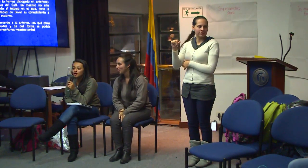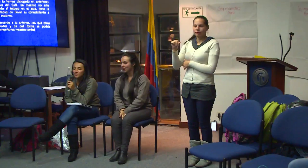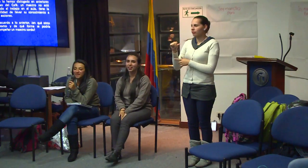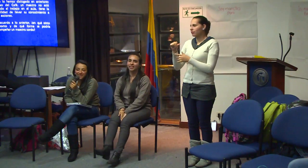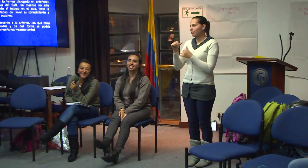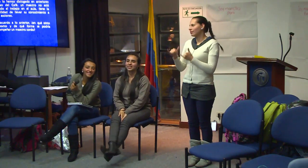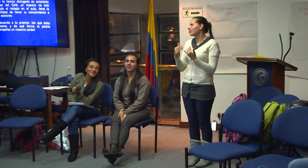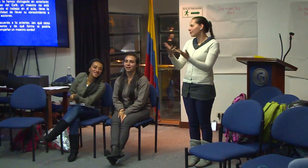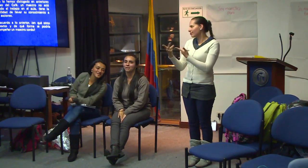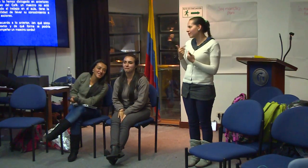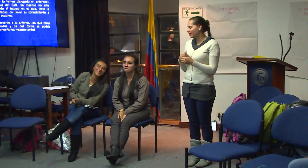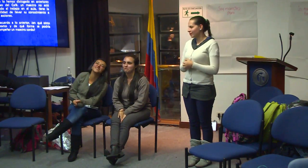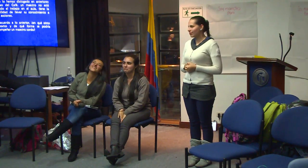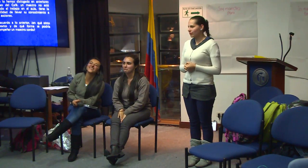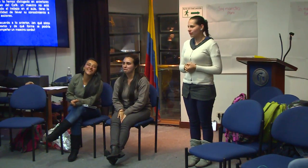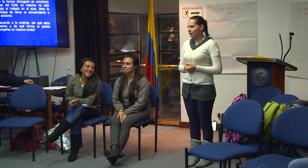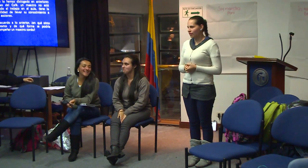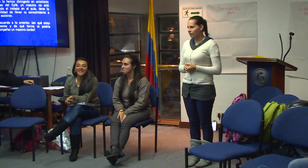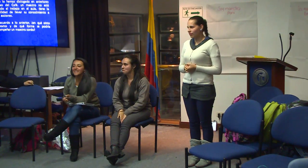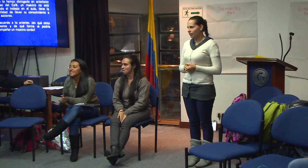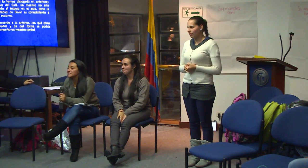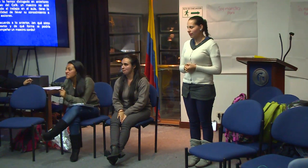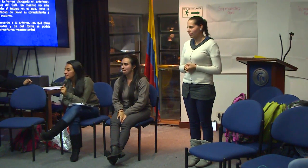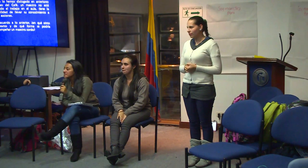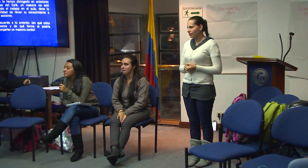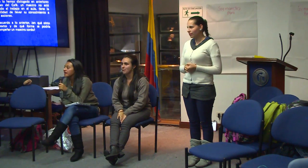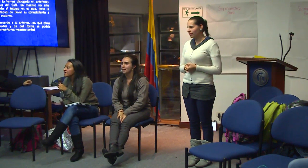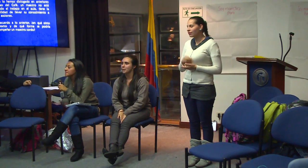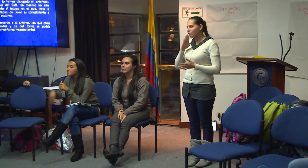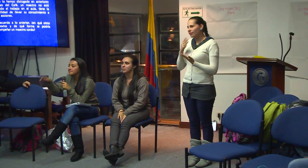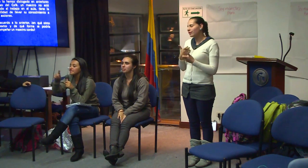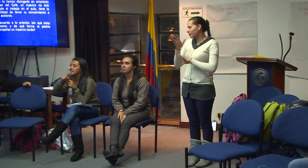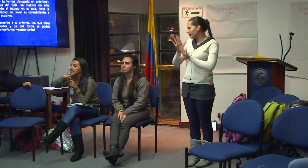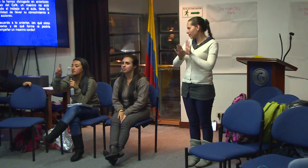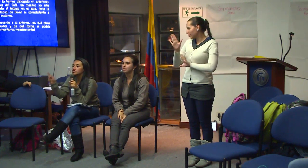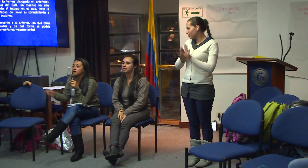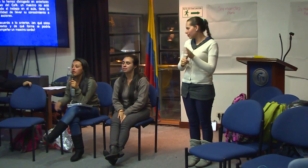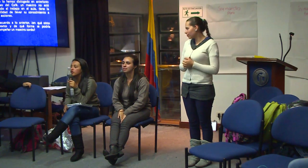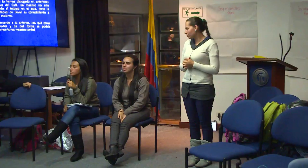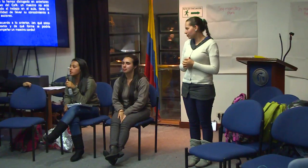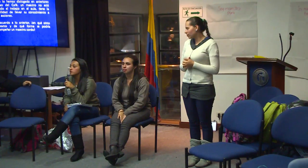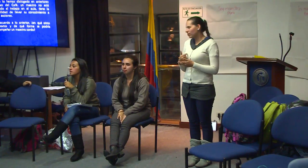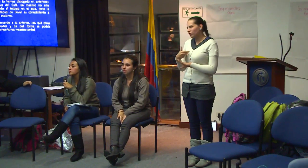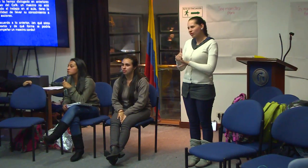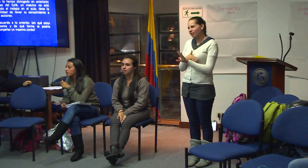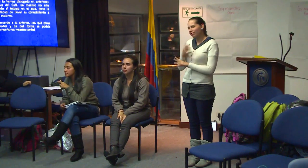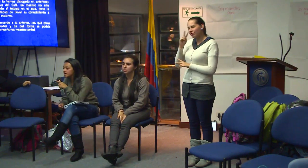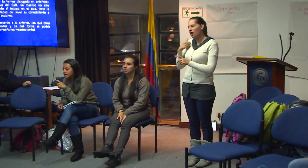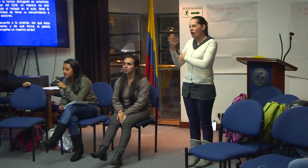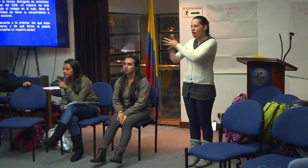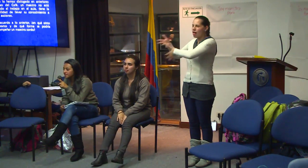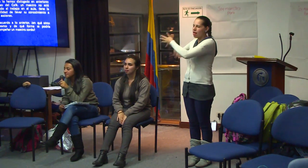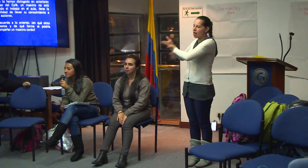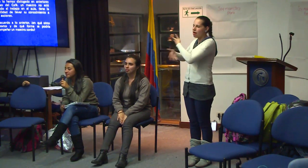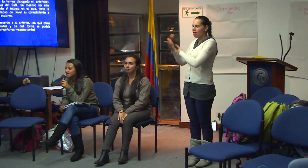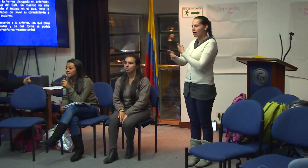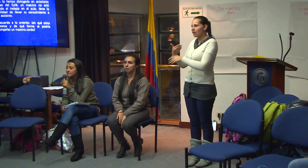escucho. ¿Quién va a participar? Yo ahorita vi como dos manos por allá